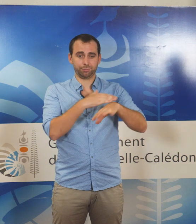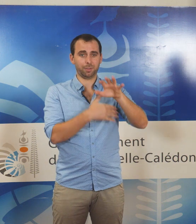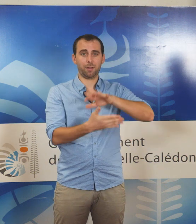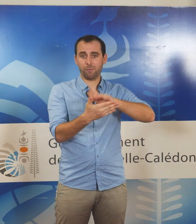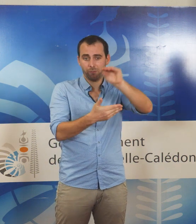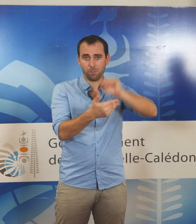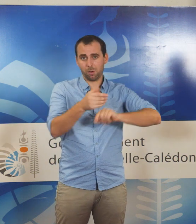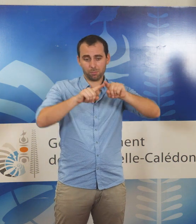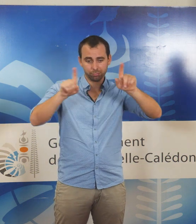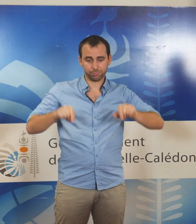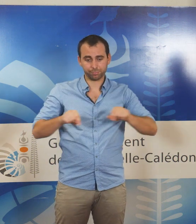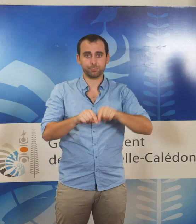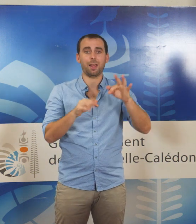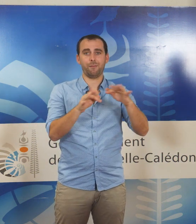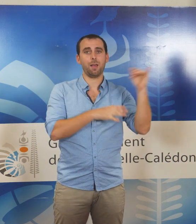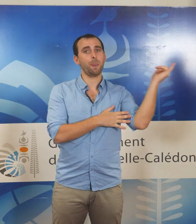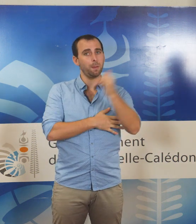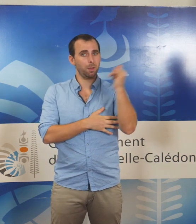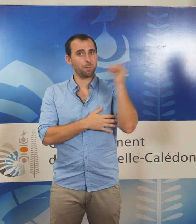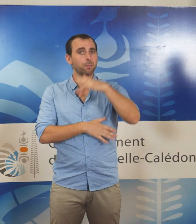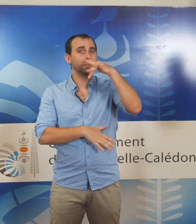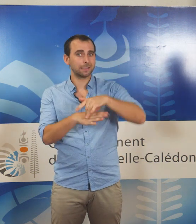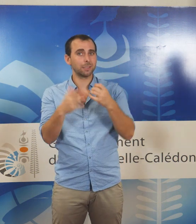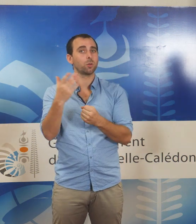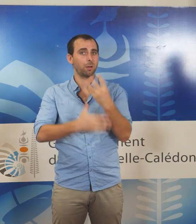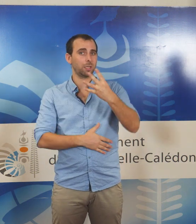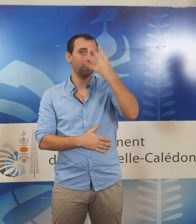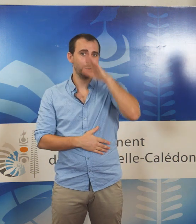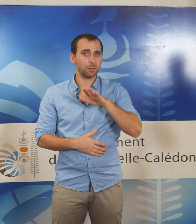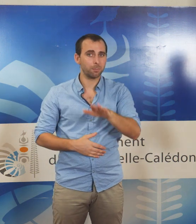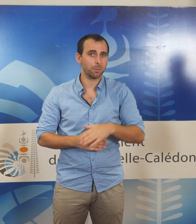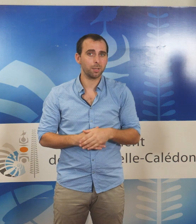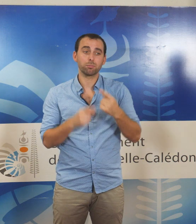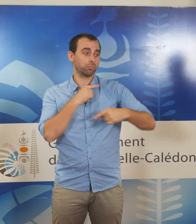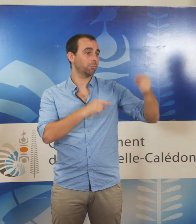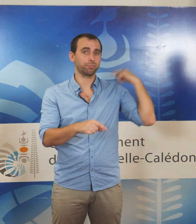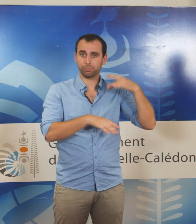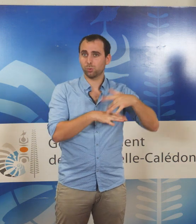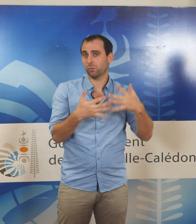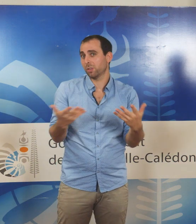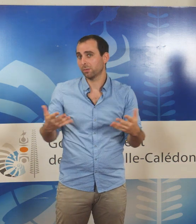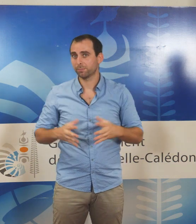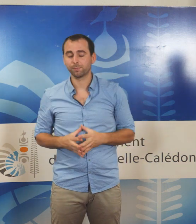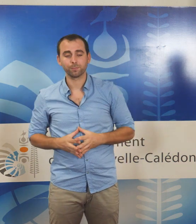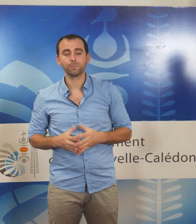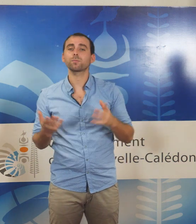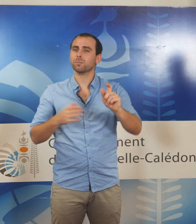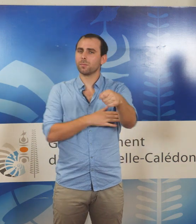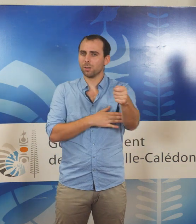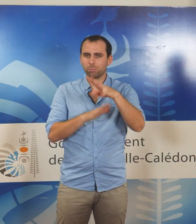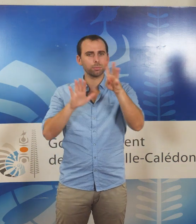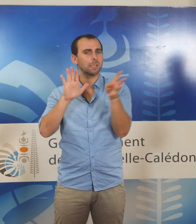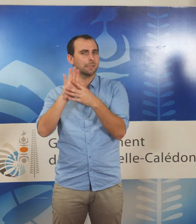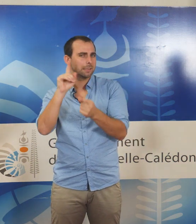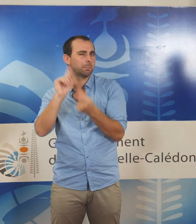formulaire de rapatriement du site de la Nouvelle-Calédonie, comme ça a pu se faire précédemment. Et évidemment, il va y avoir des critères